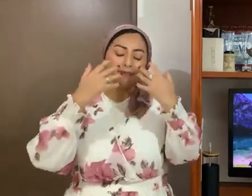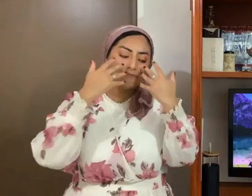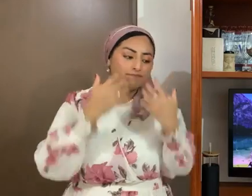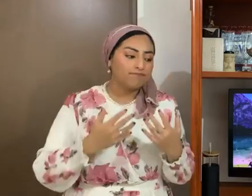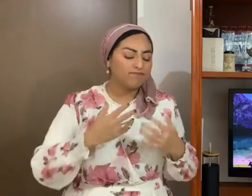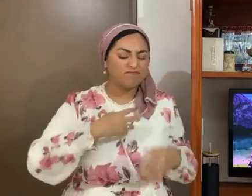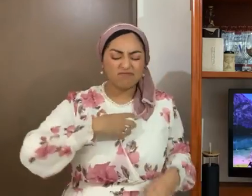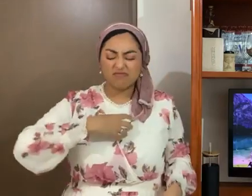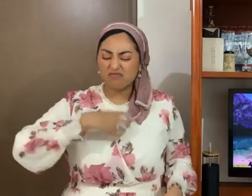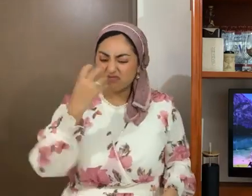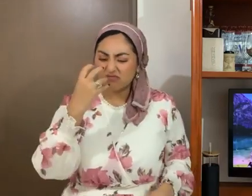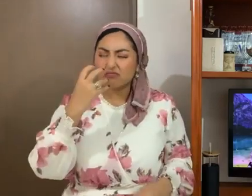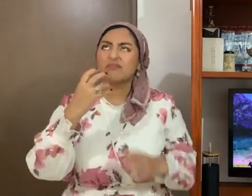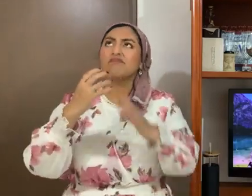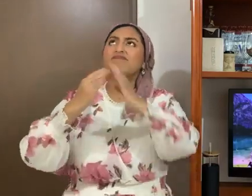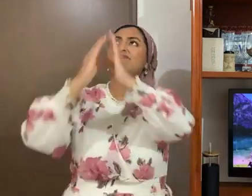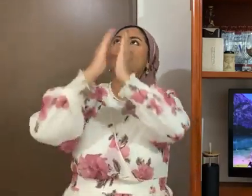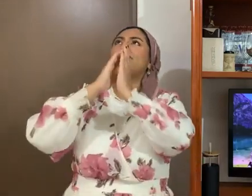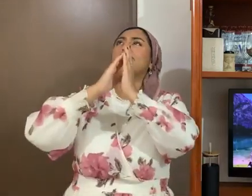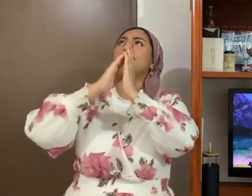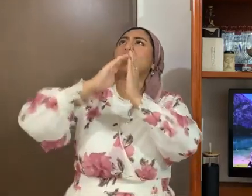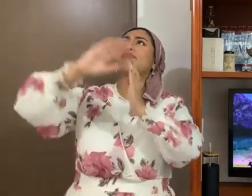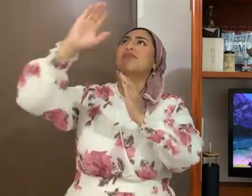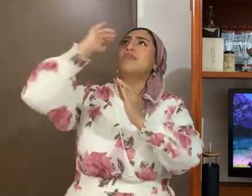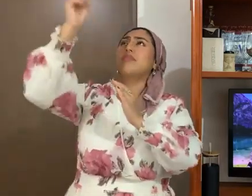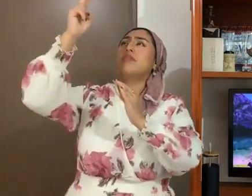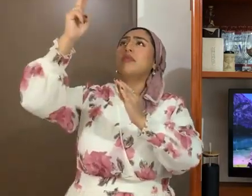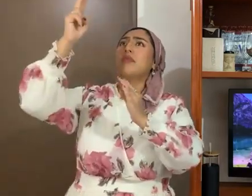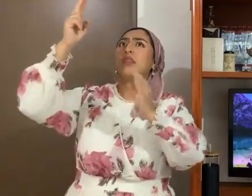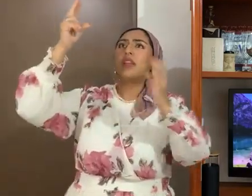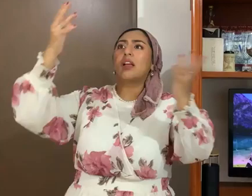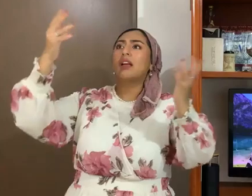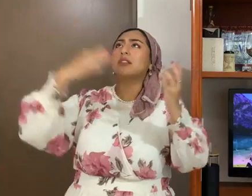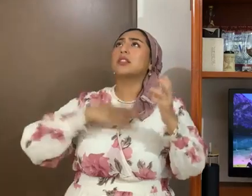enojó. Y oró a Yahweh y dijo, ahora, oh Yahweh, ¿no es esto